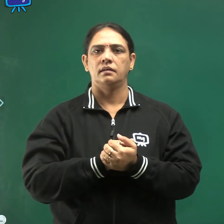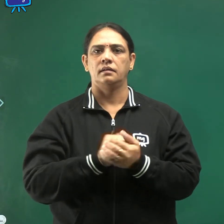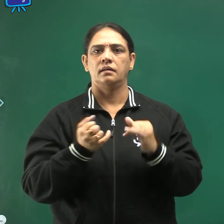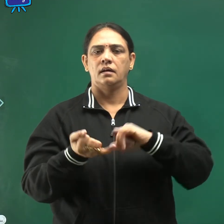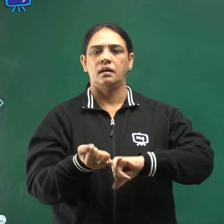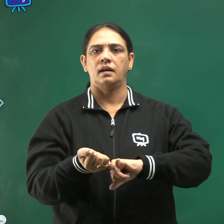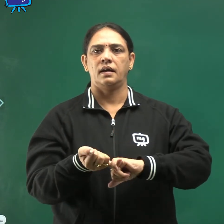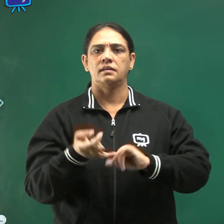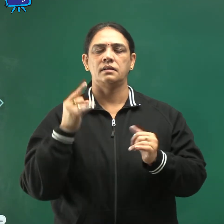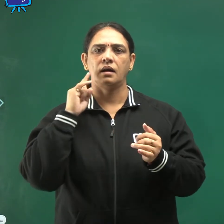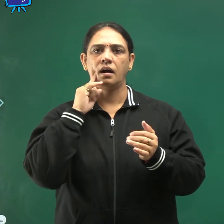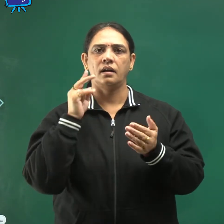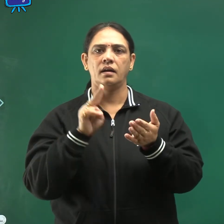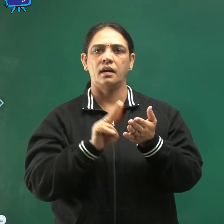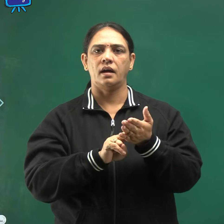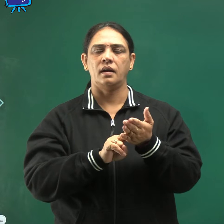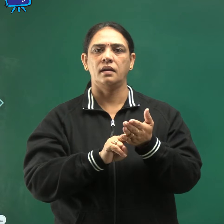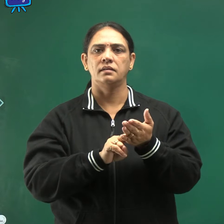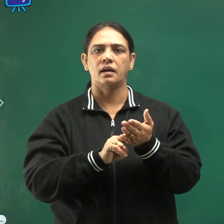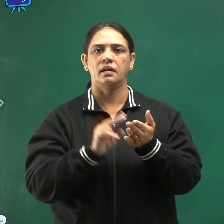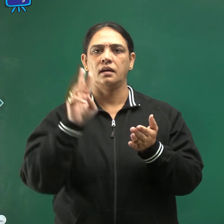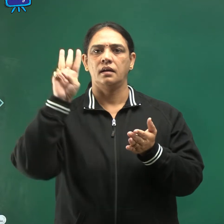साइन 30 डिग्री का मान